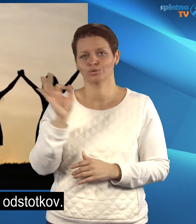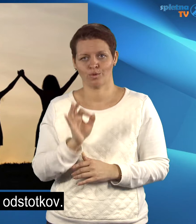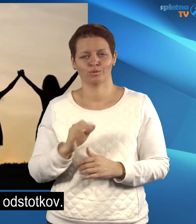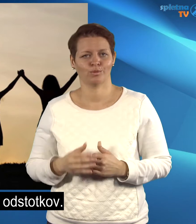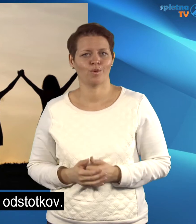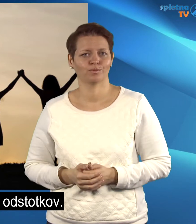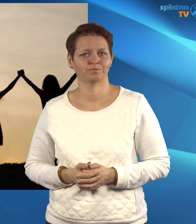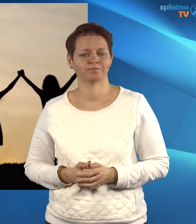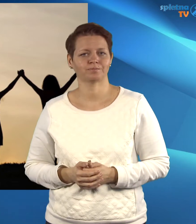20%.